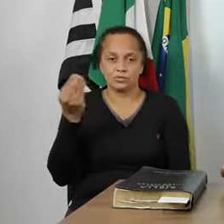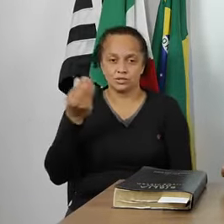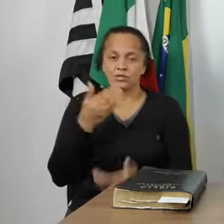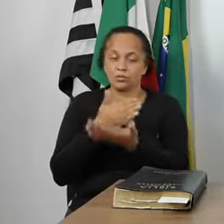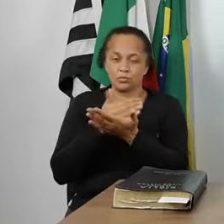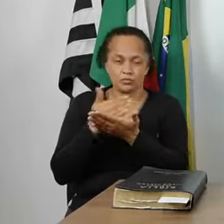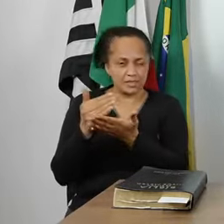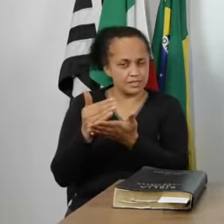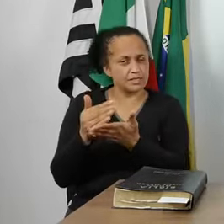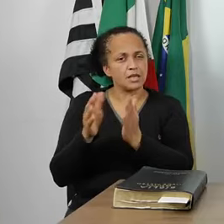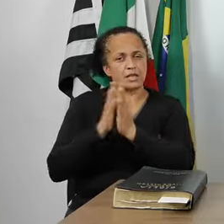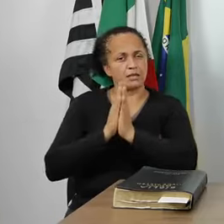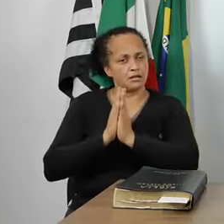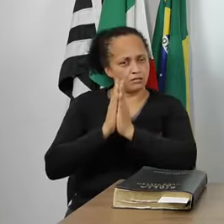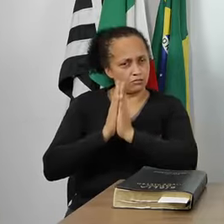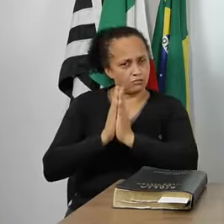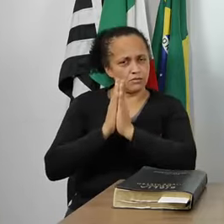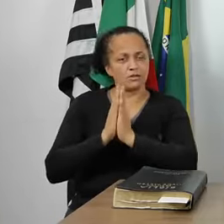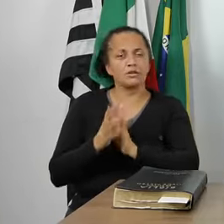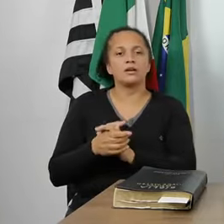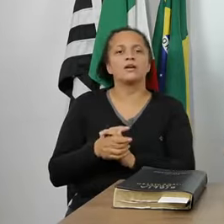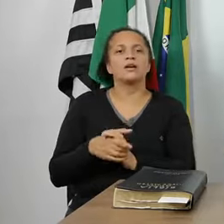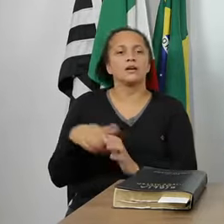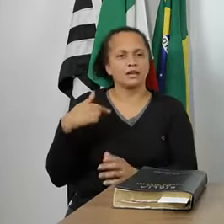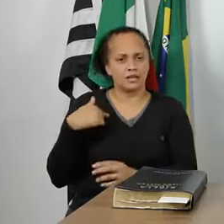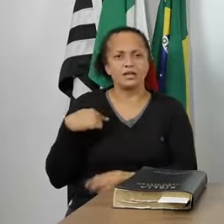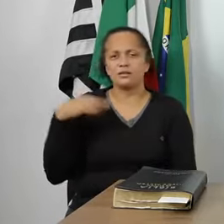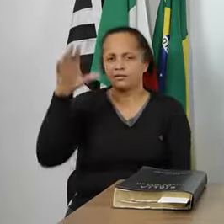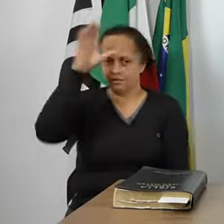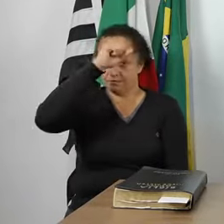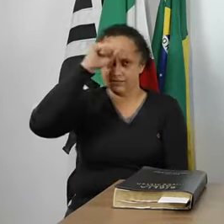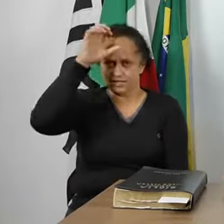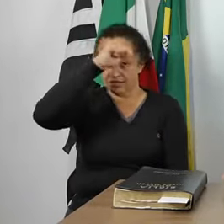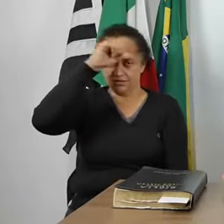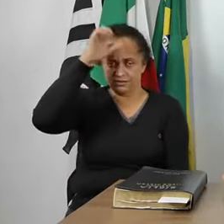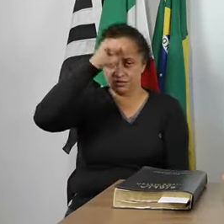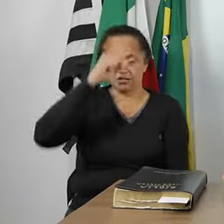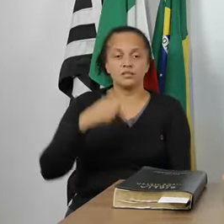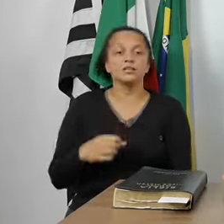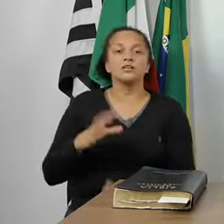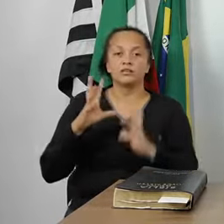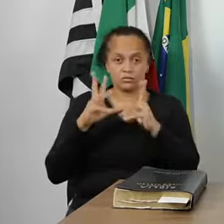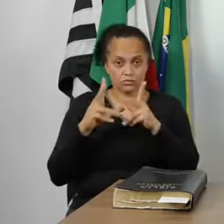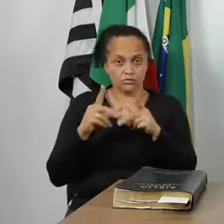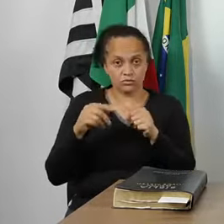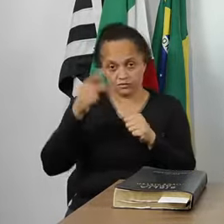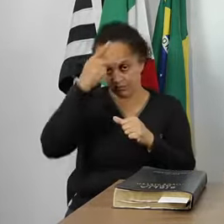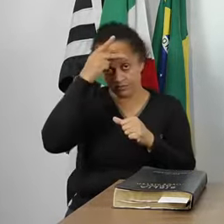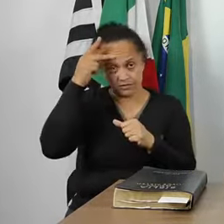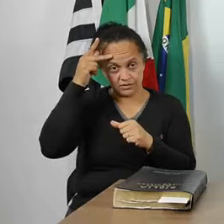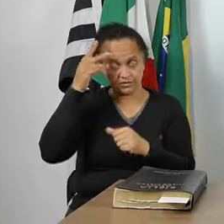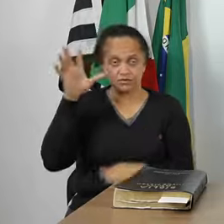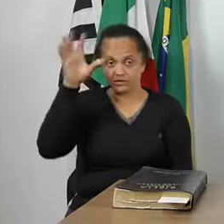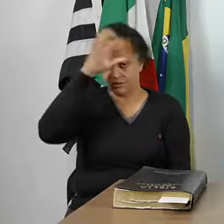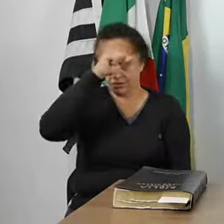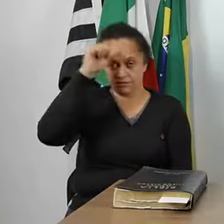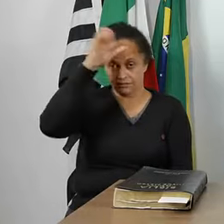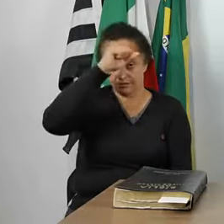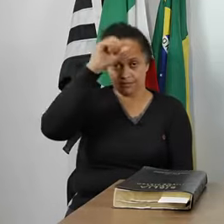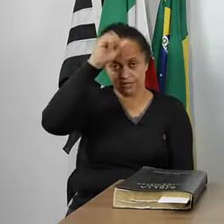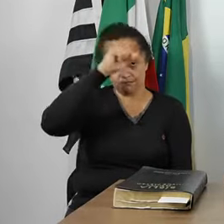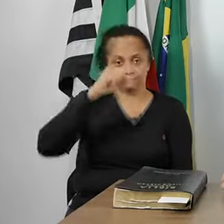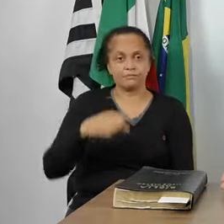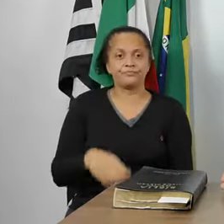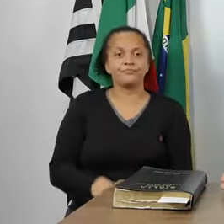para Jesus, foi uma das coisas que eu aprendi. Eu acredito que todo cristão aprende. Uma das primeiras coisas da caminhada